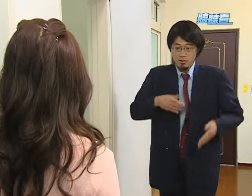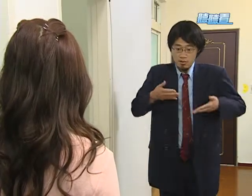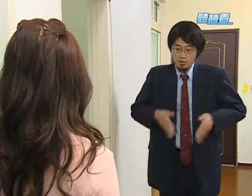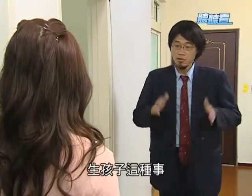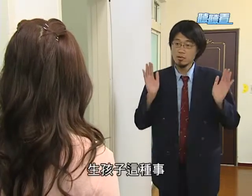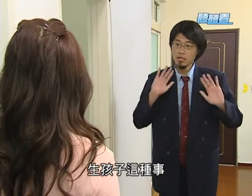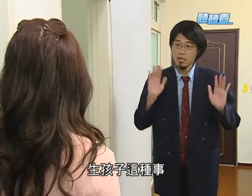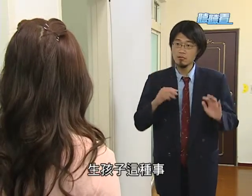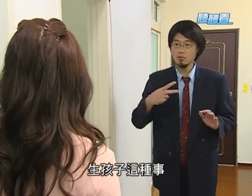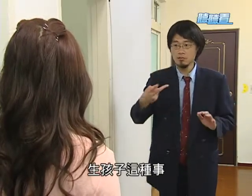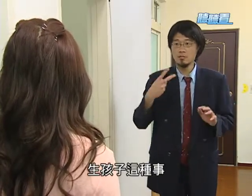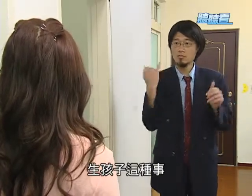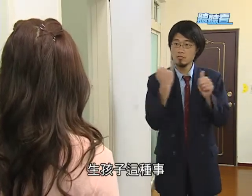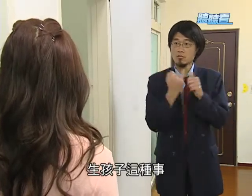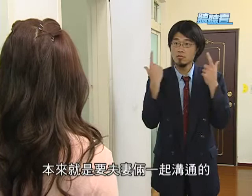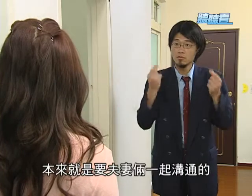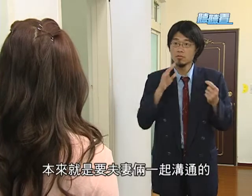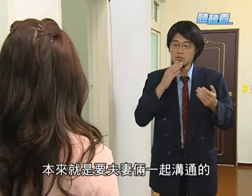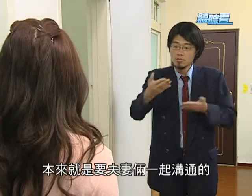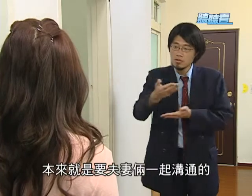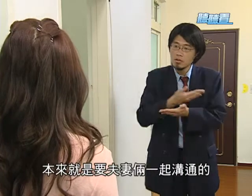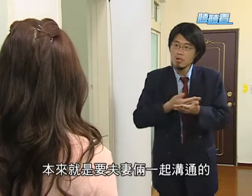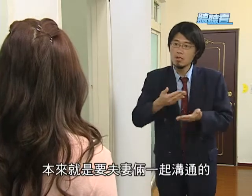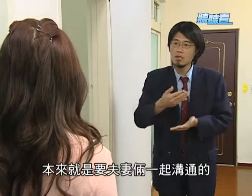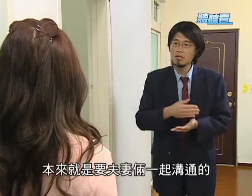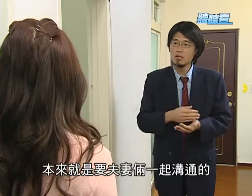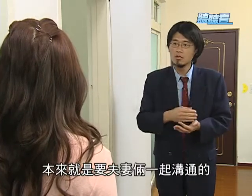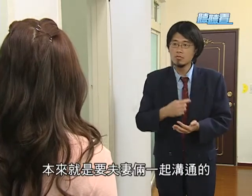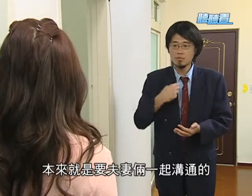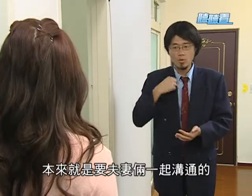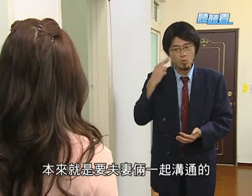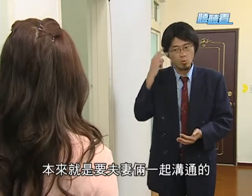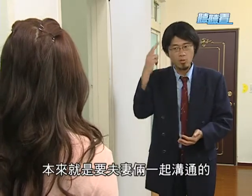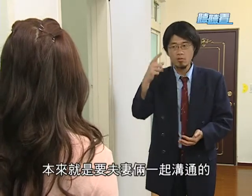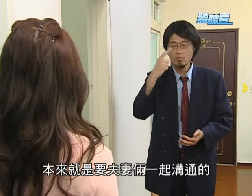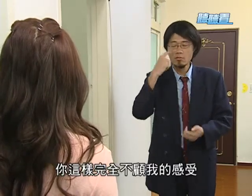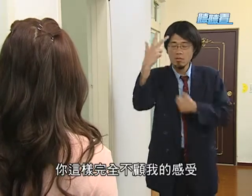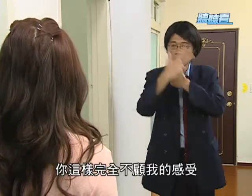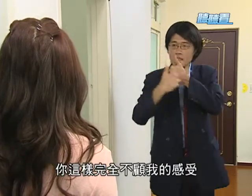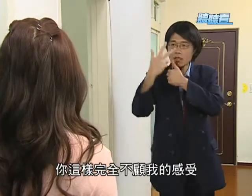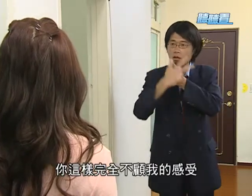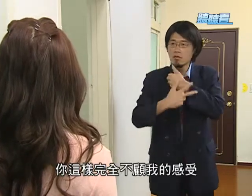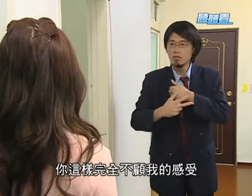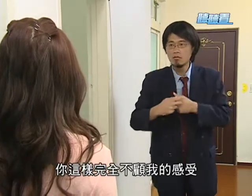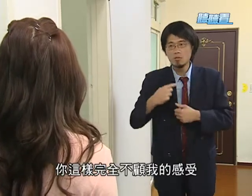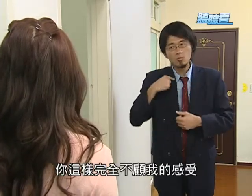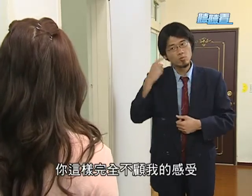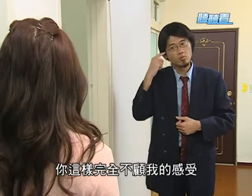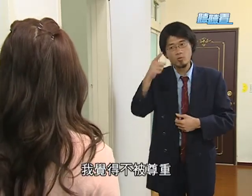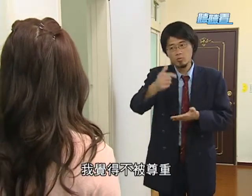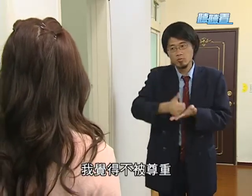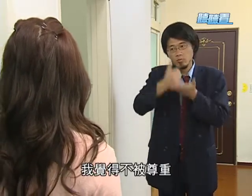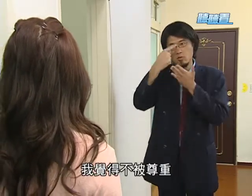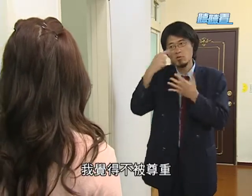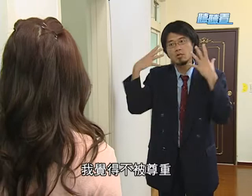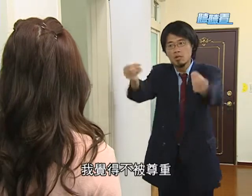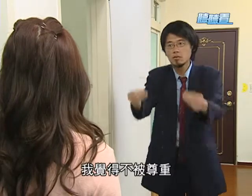生孩子这种事，本来就是要夫妻俩一起沟通的，你这样完全不顾我的感受，我觉得不被尊